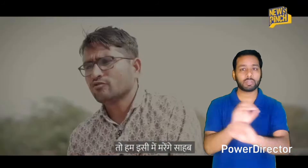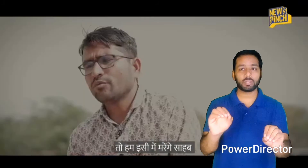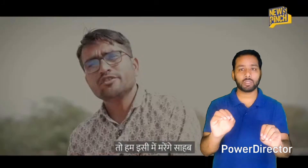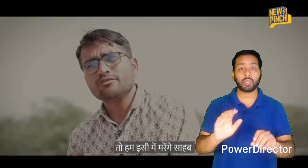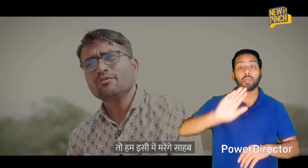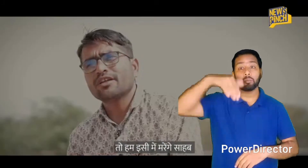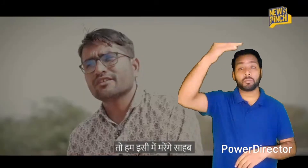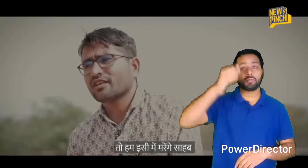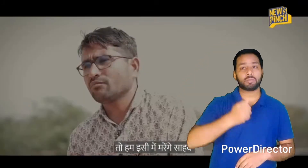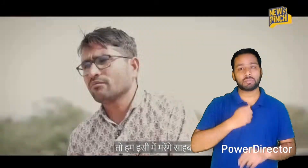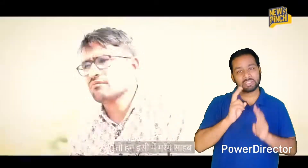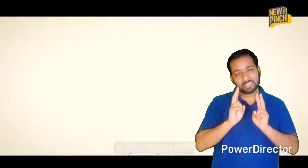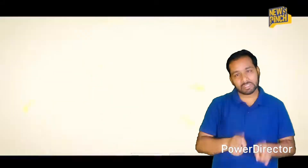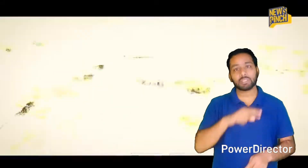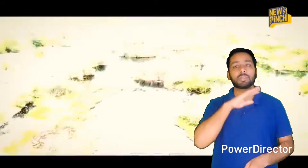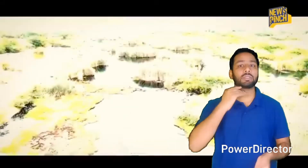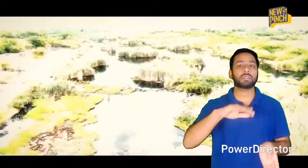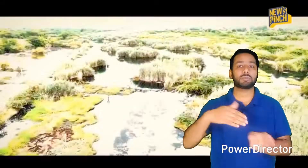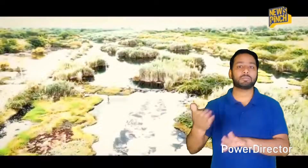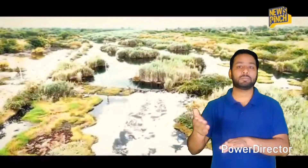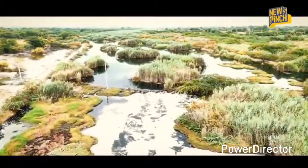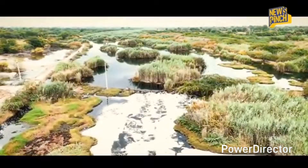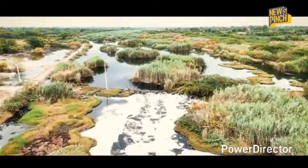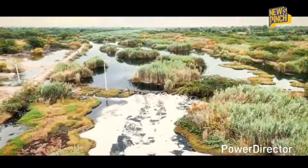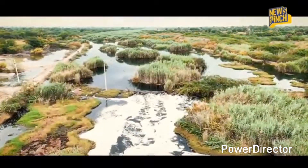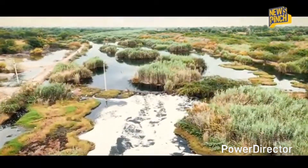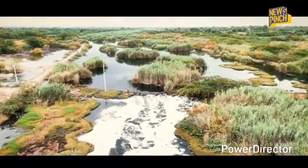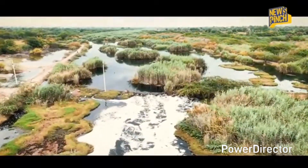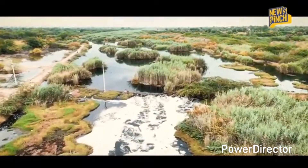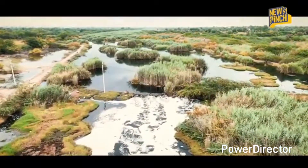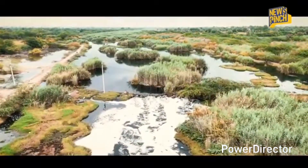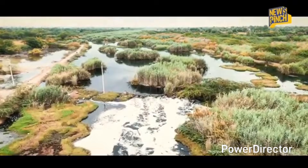है, तो हम इसी में मरेंगे साहब।